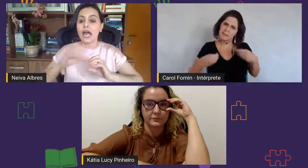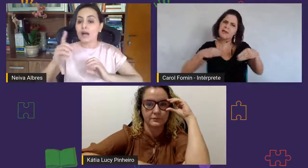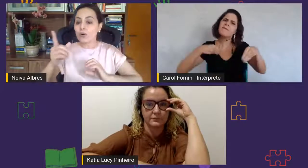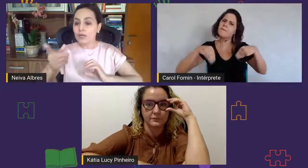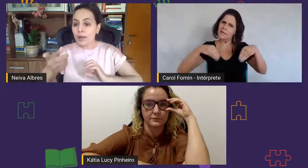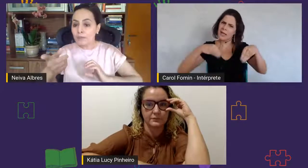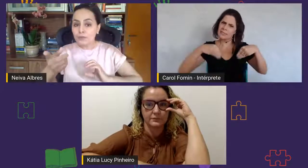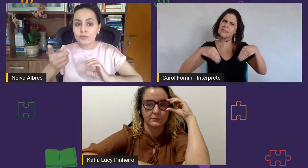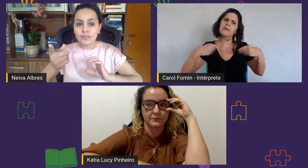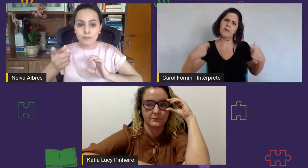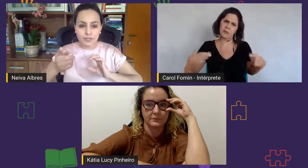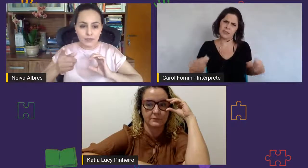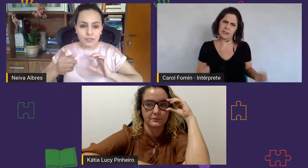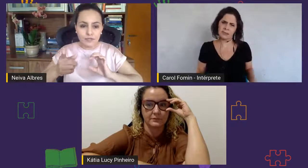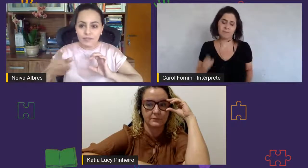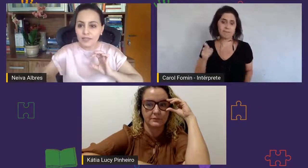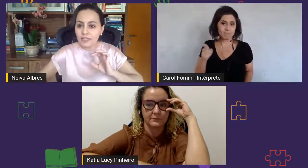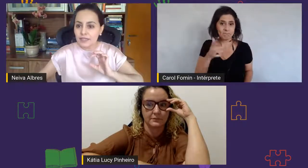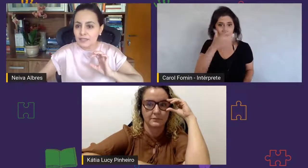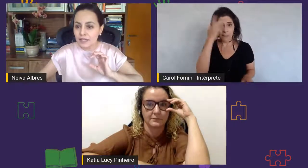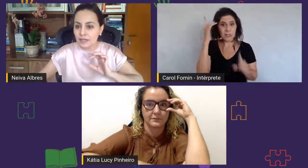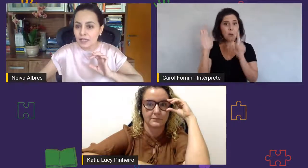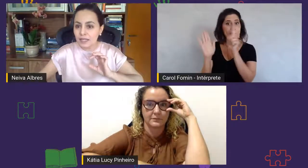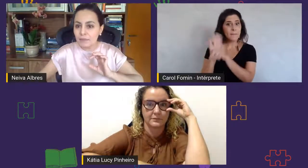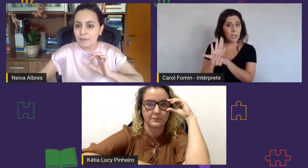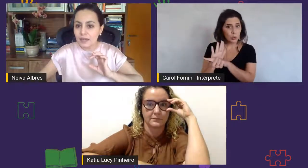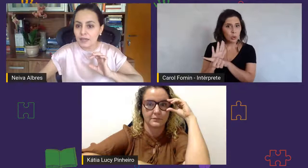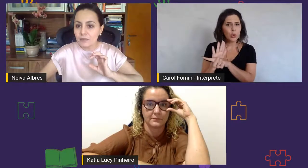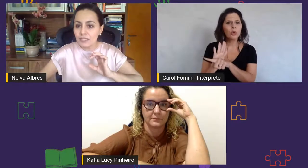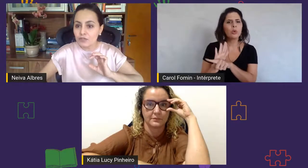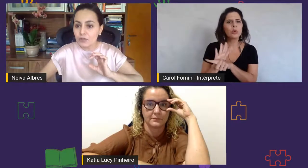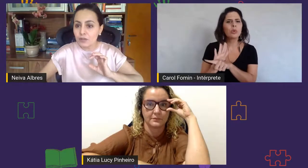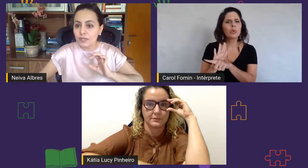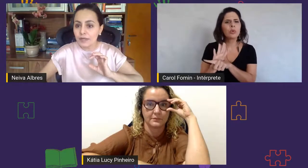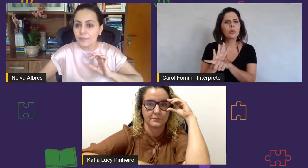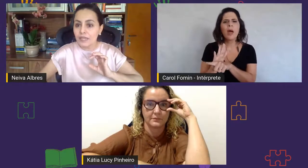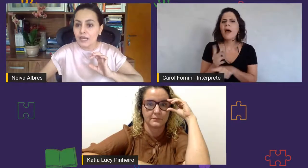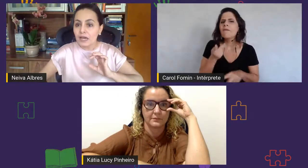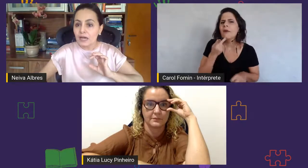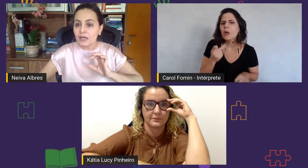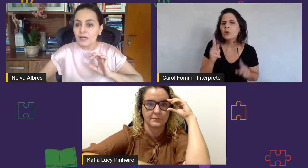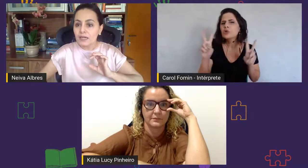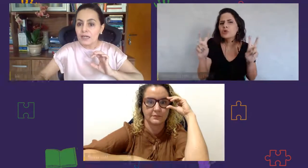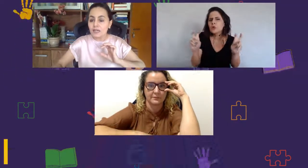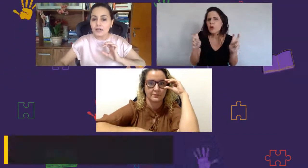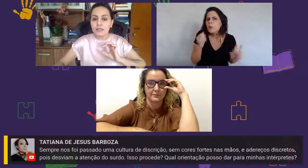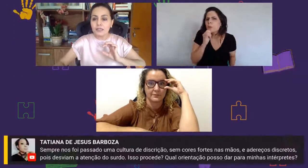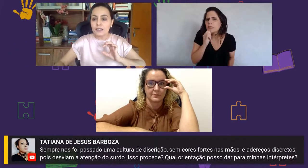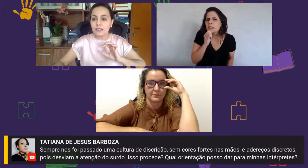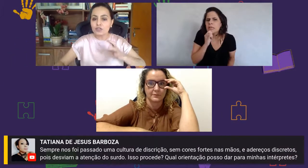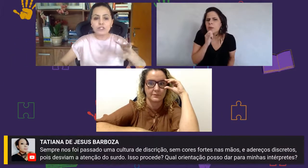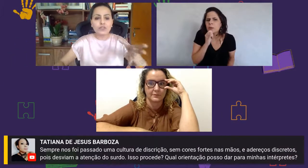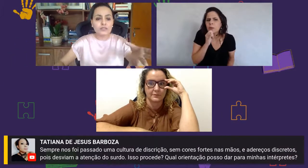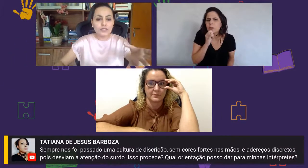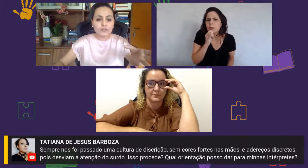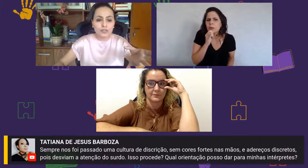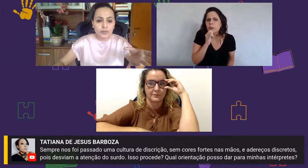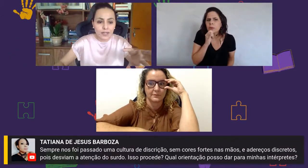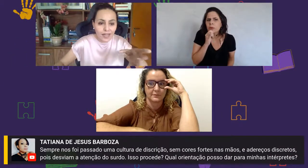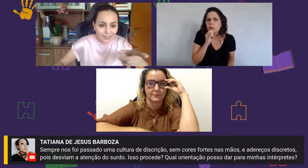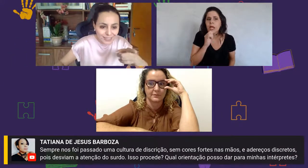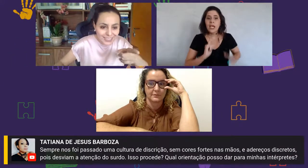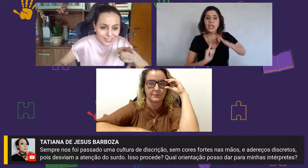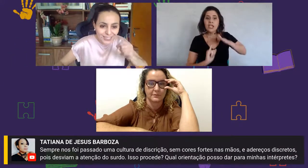flexibilidade. Agora, a pergunta da pessoa que fez, ela menciona de uma instituição